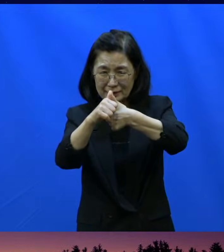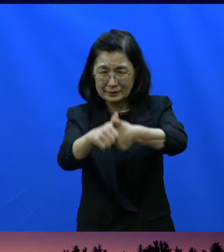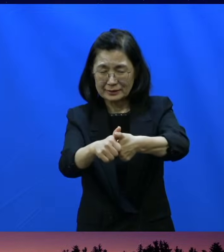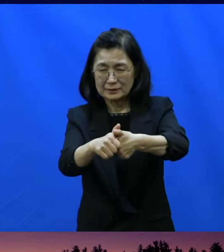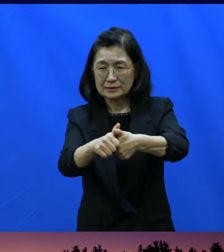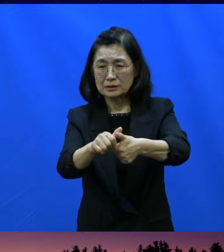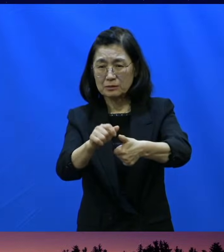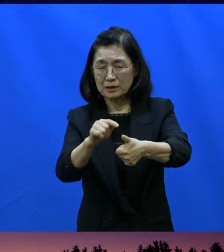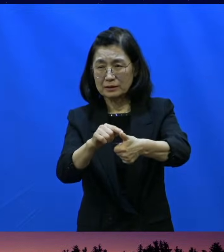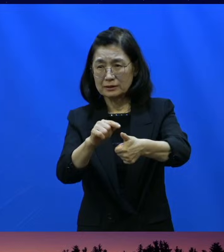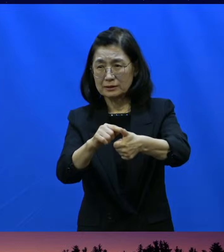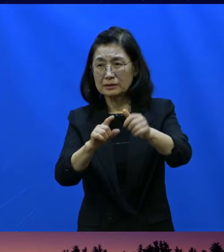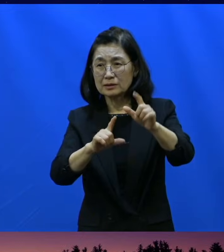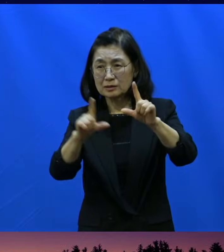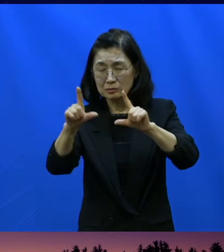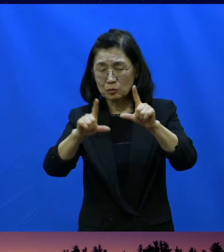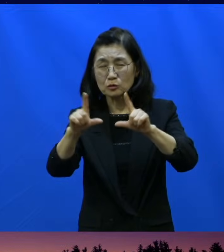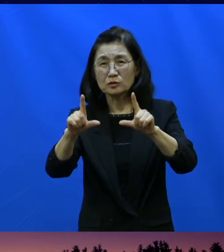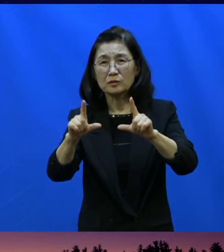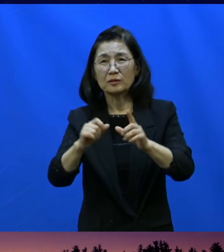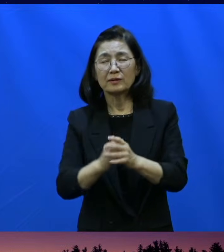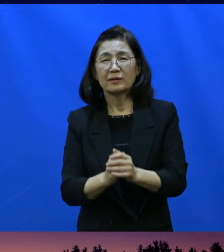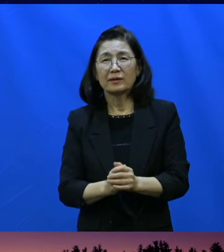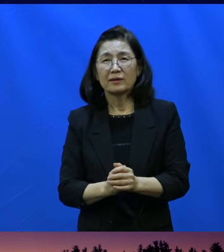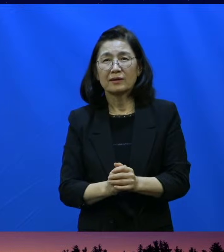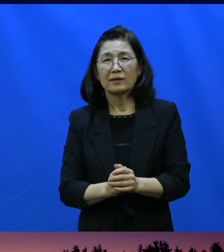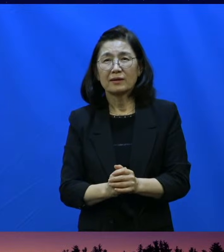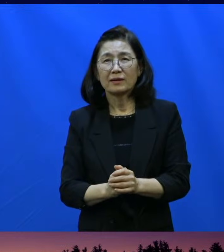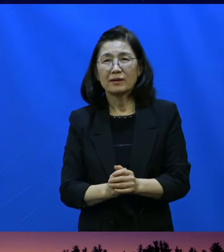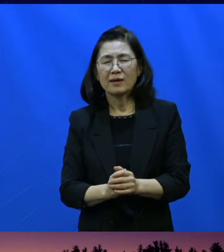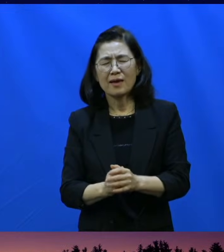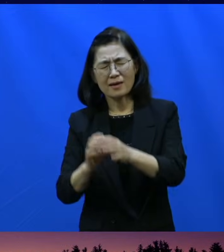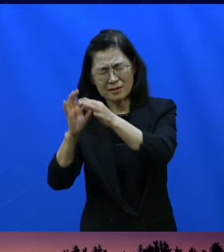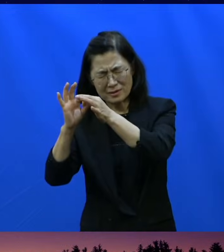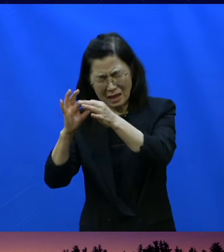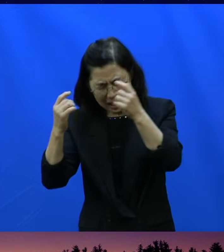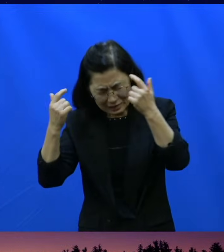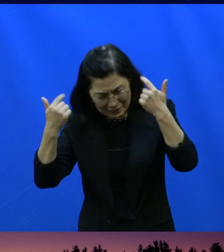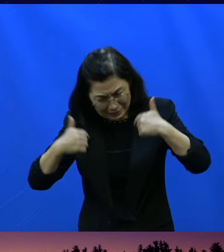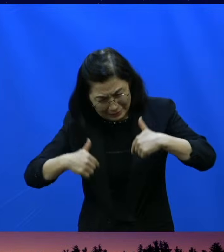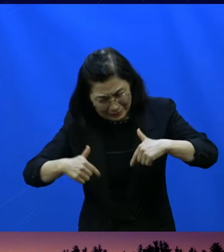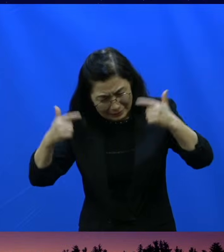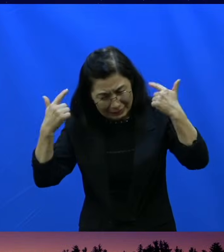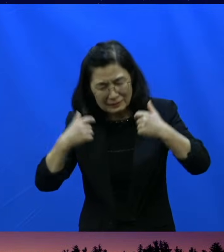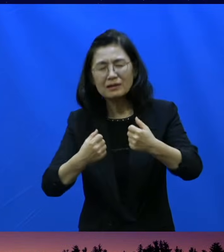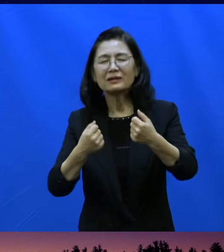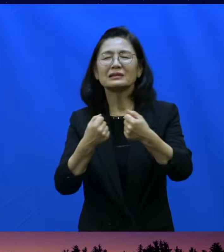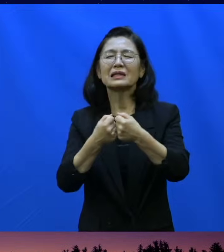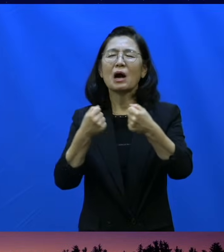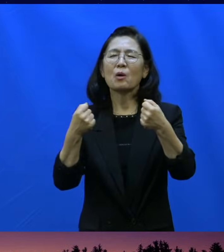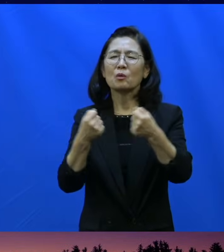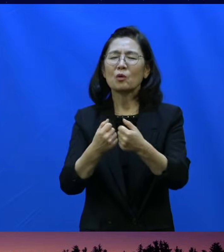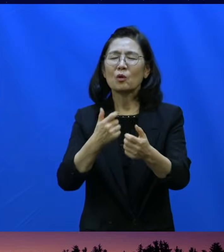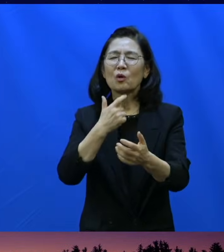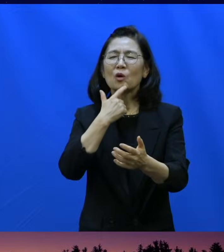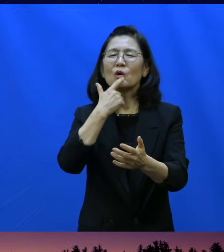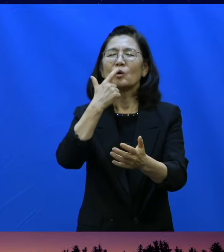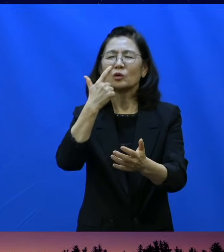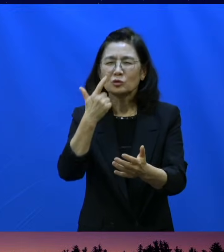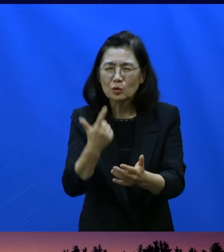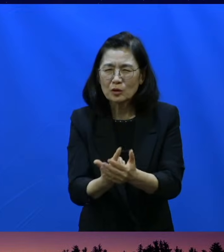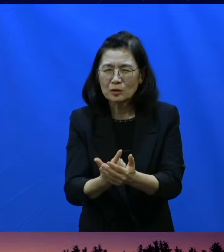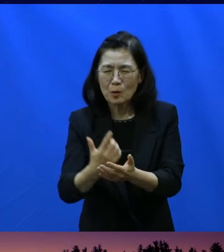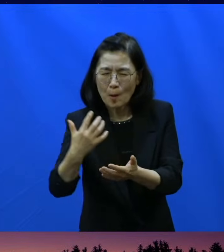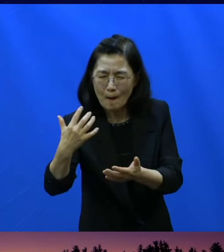거예요. 다 그렇게 삿바싸움하는 거예요. 늘 투쟁하고 늘 싸우고 늘 속이고 늘